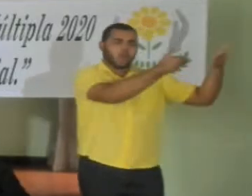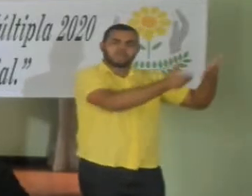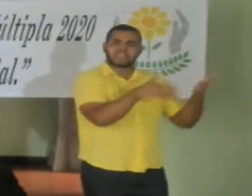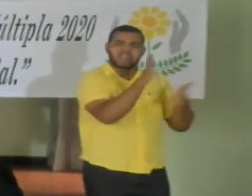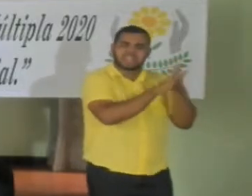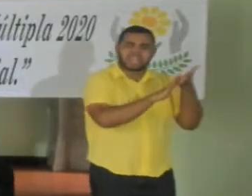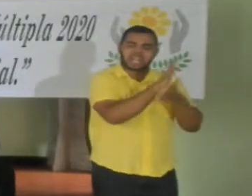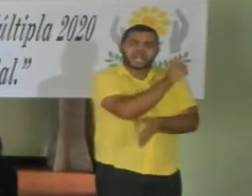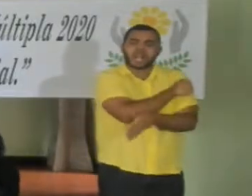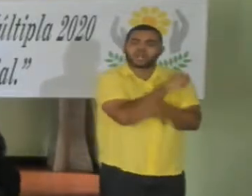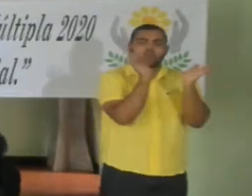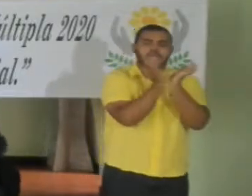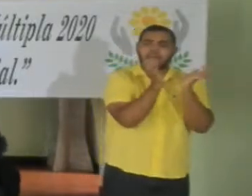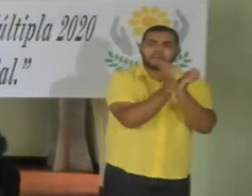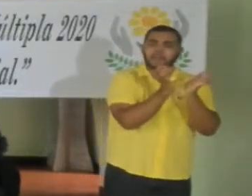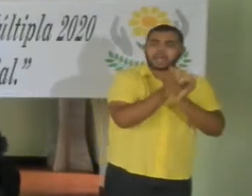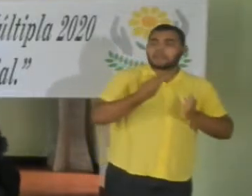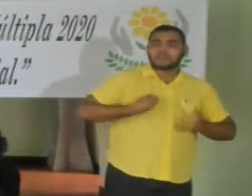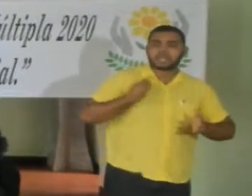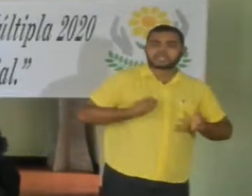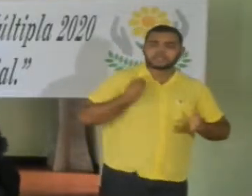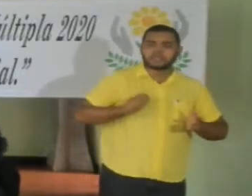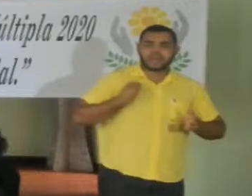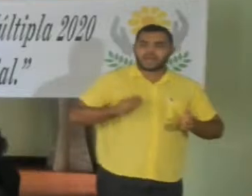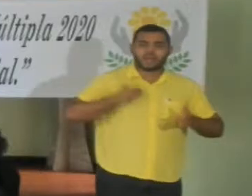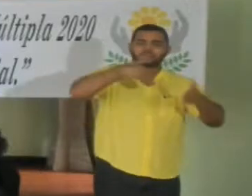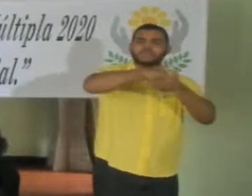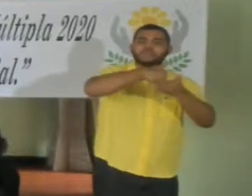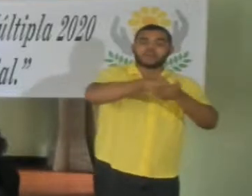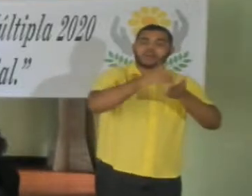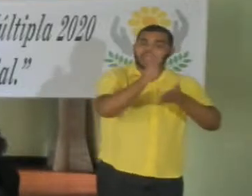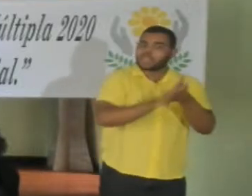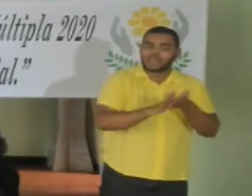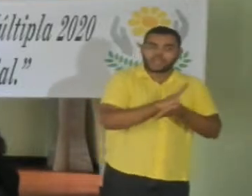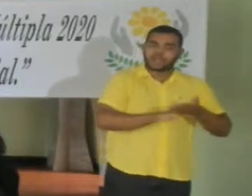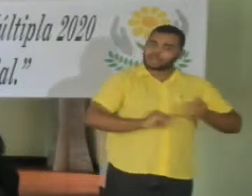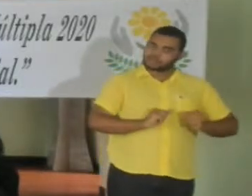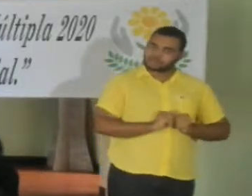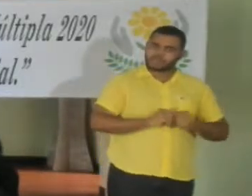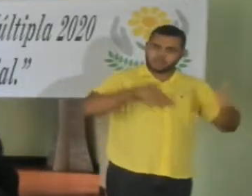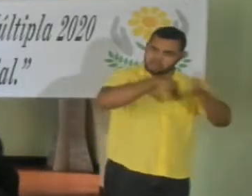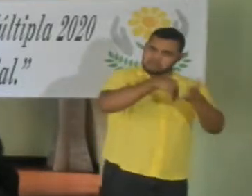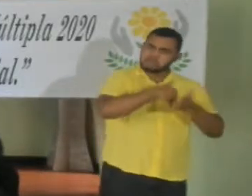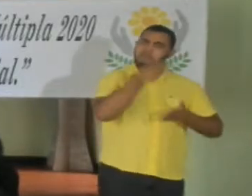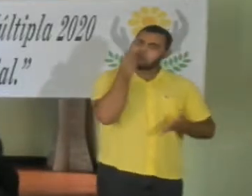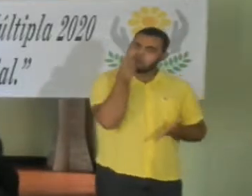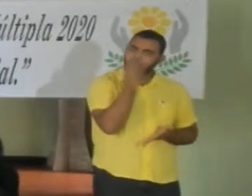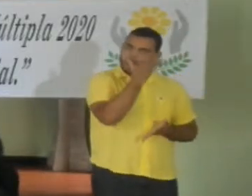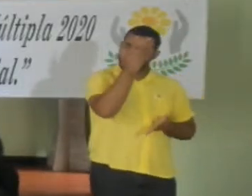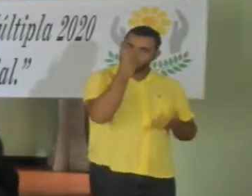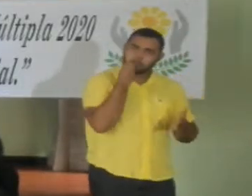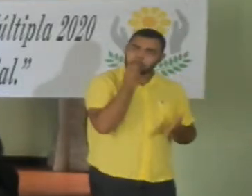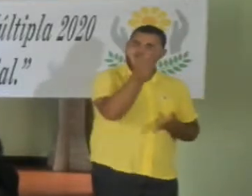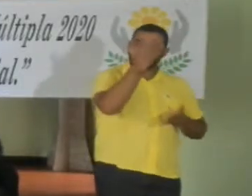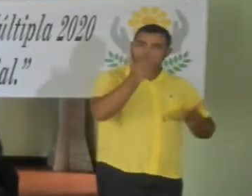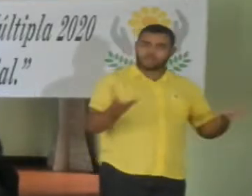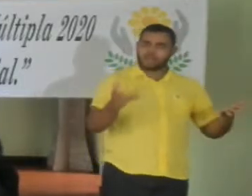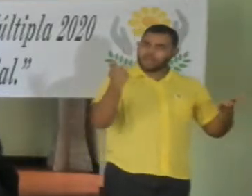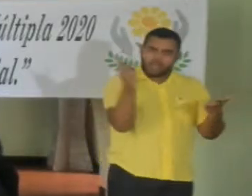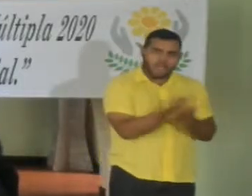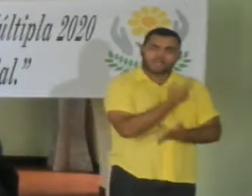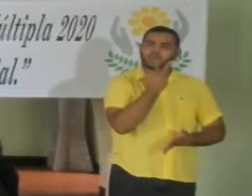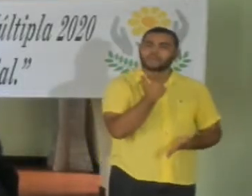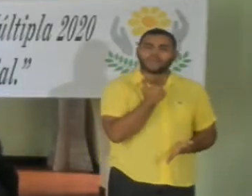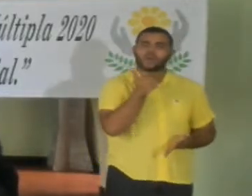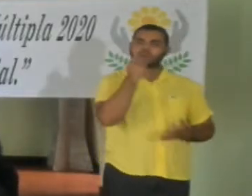alunos da APAE para participar dos torneios de futebol, sendo que eles jogam muito bem, né? Outra coisa que acontece,